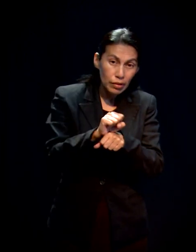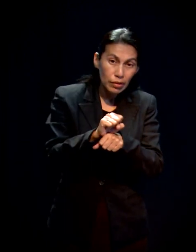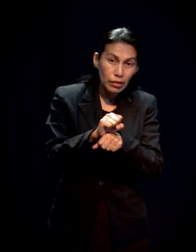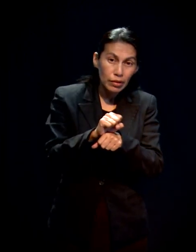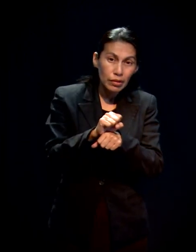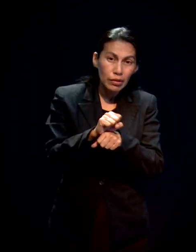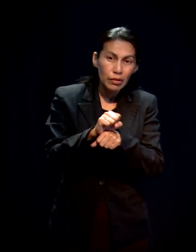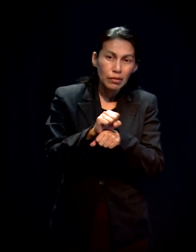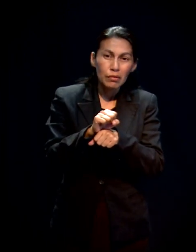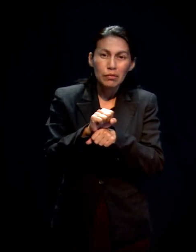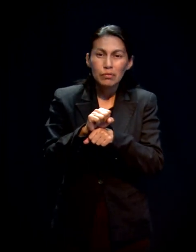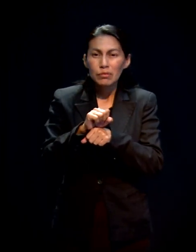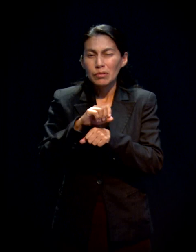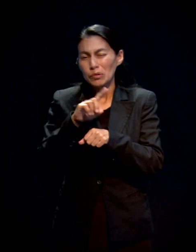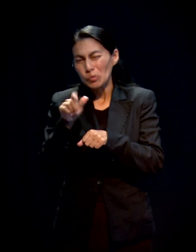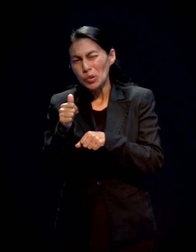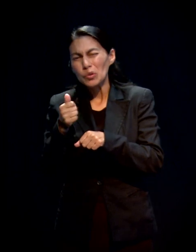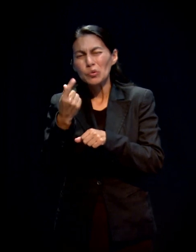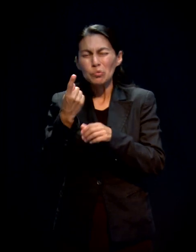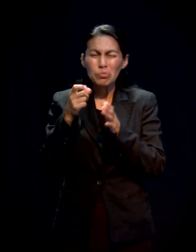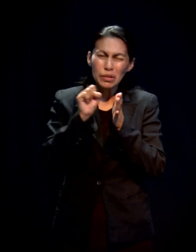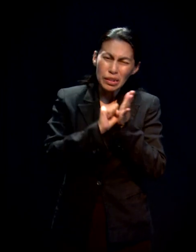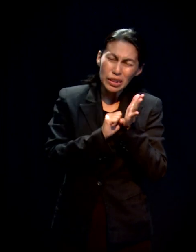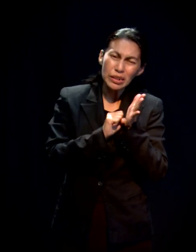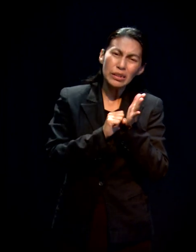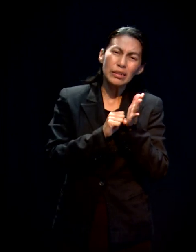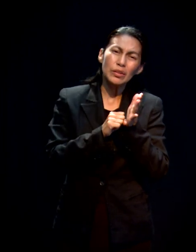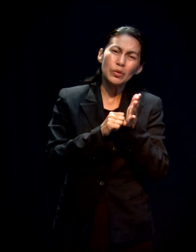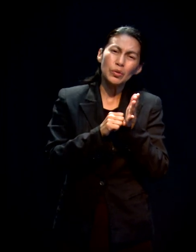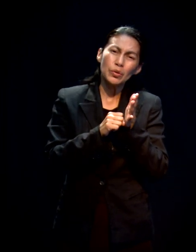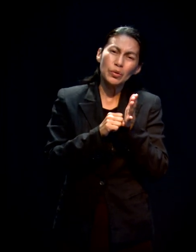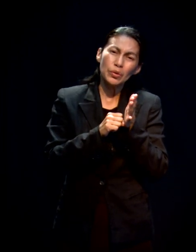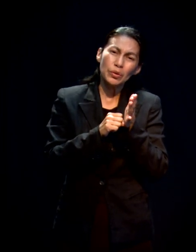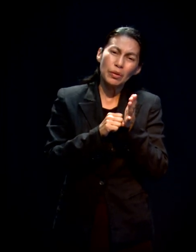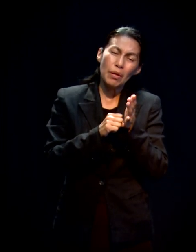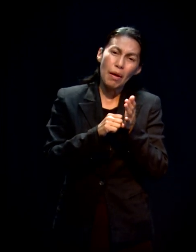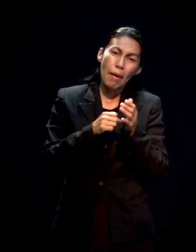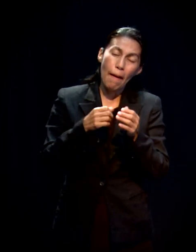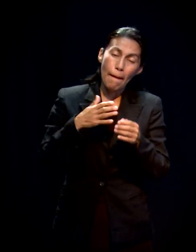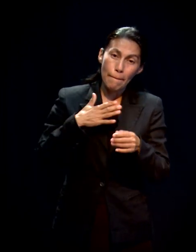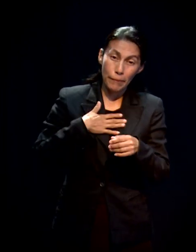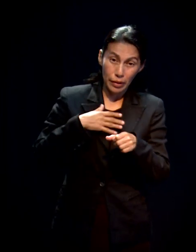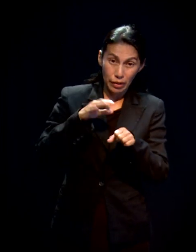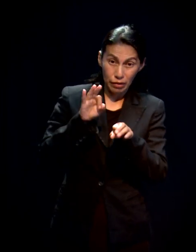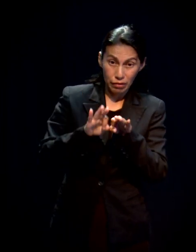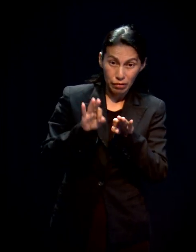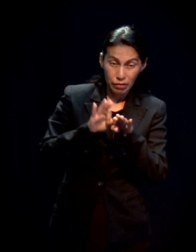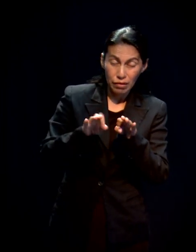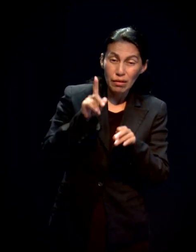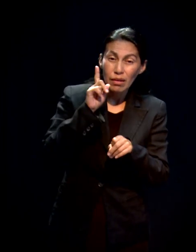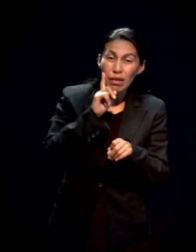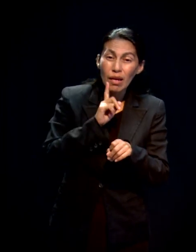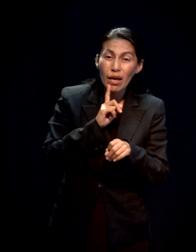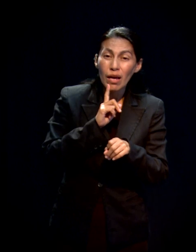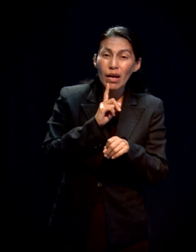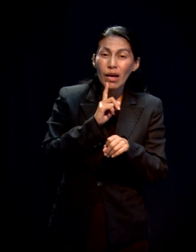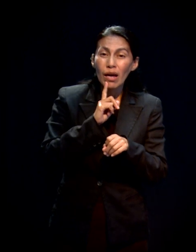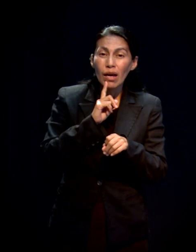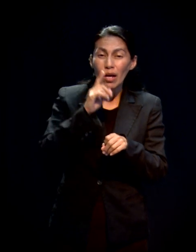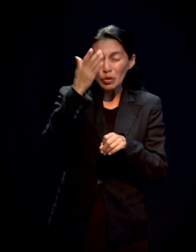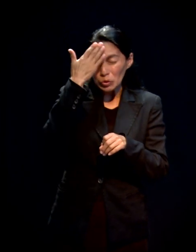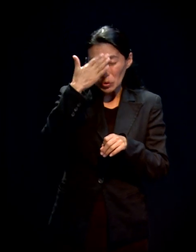semana que es un mes que pasó este mi tía este recibió la noticia de